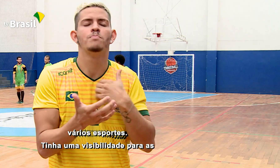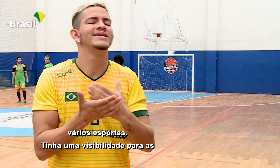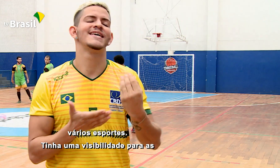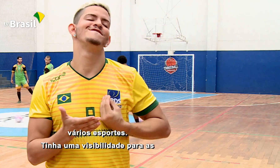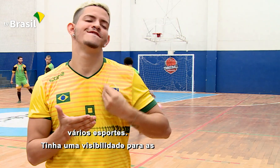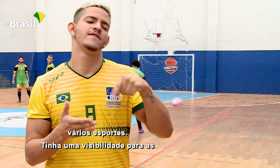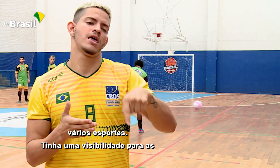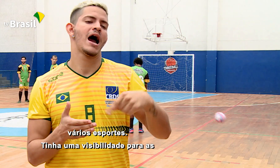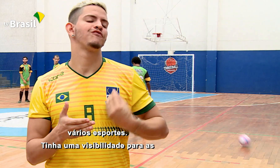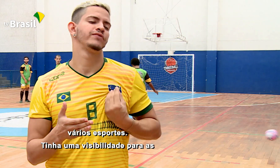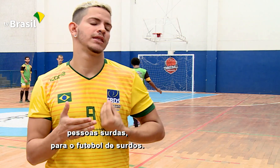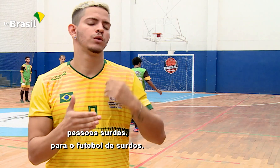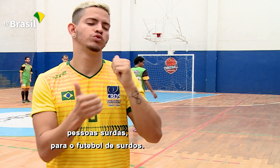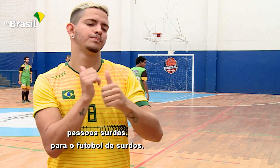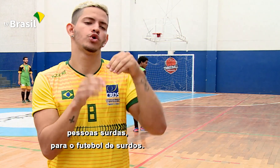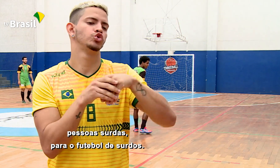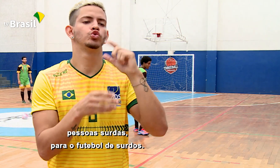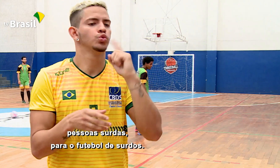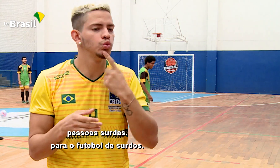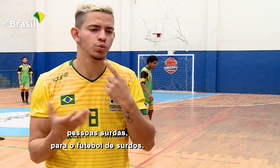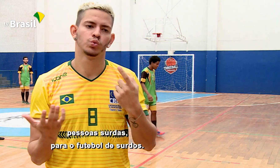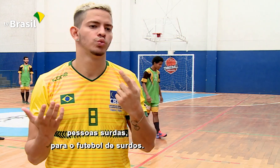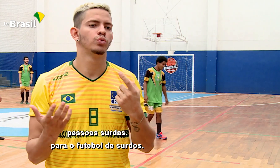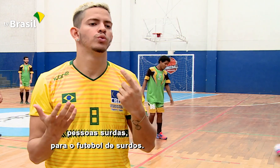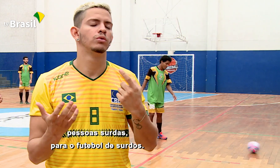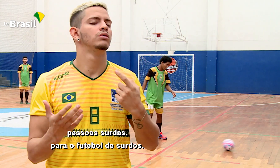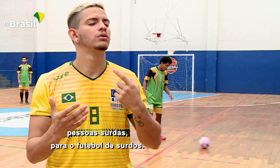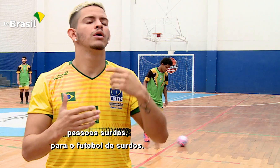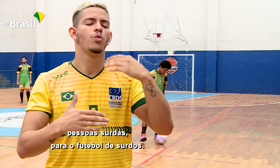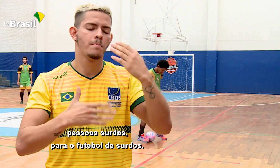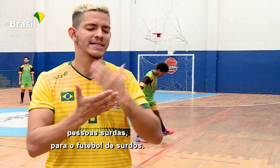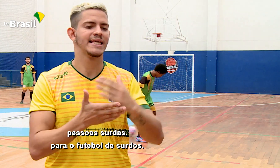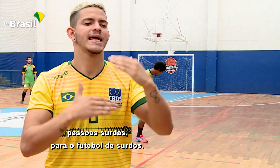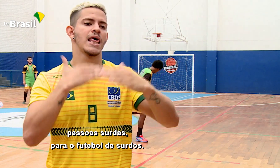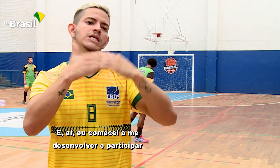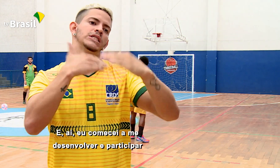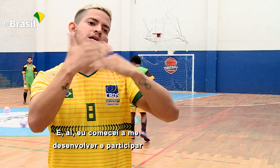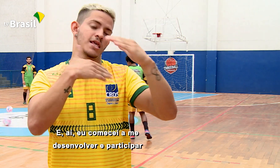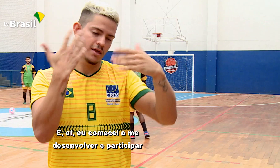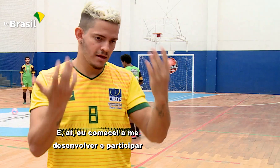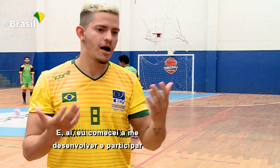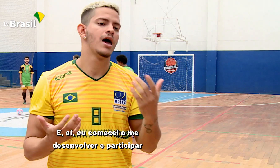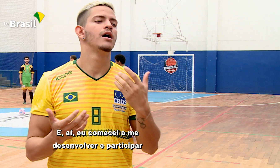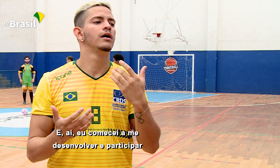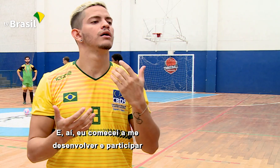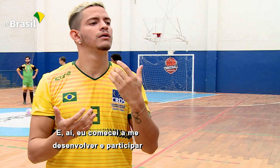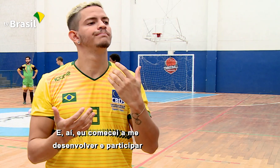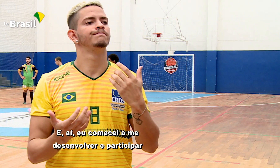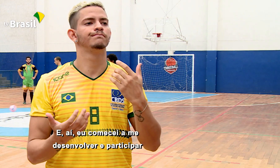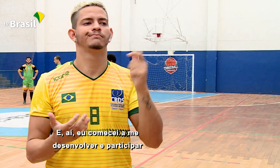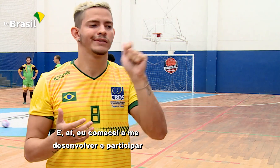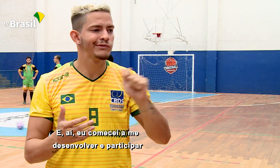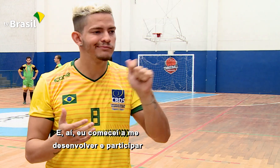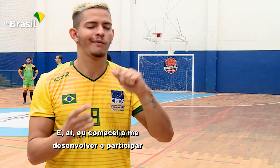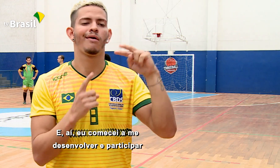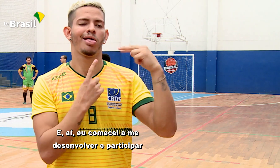visibilidade para as pessoas surdas, para o futebol de surdos. E aí eu comecei a me desenvolver